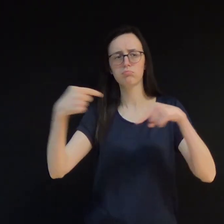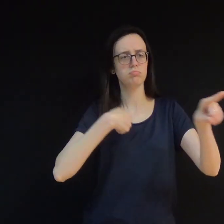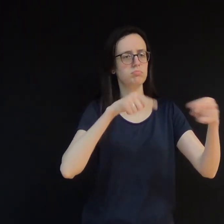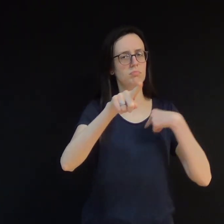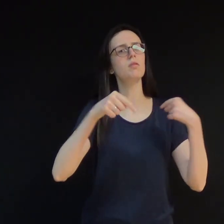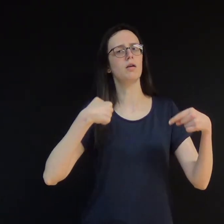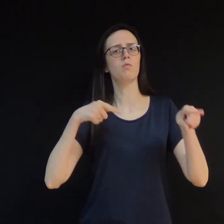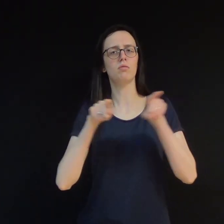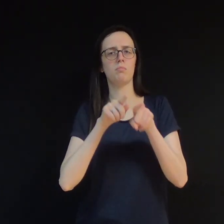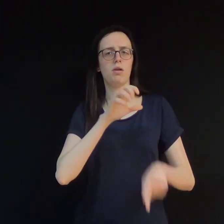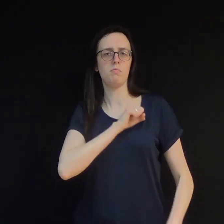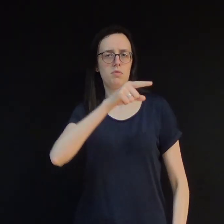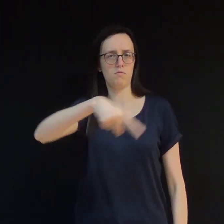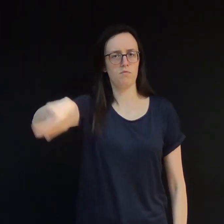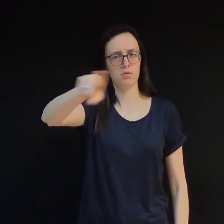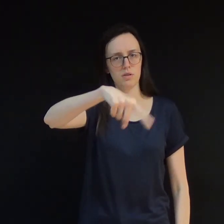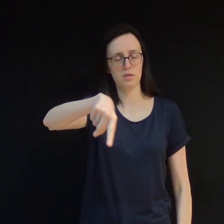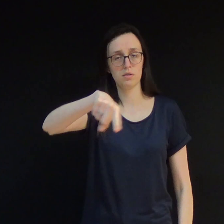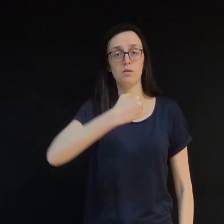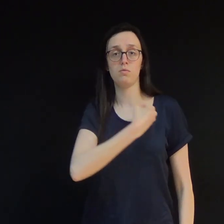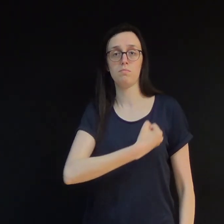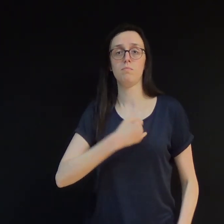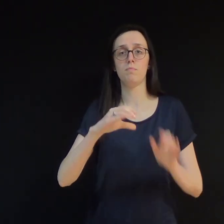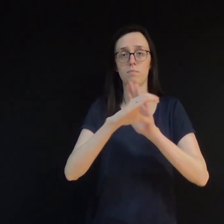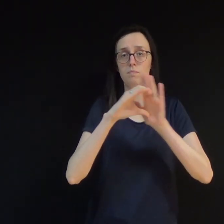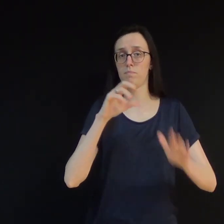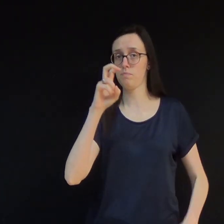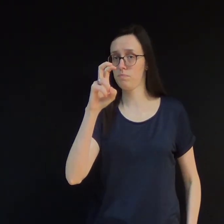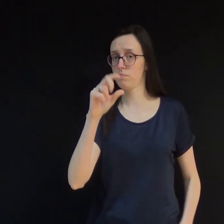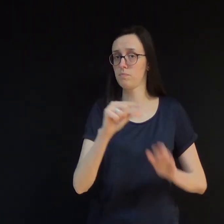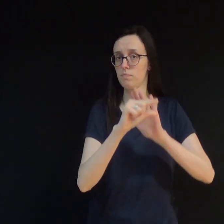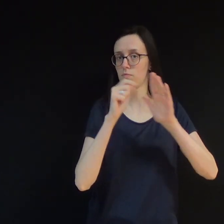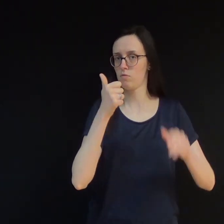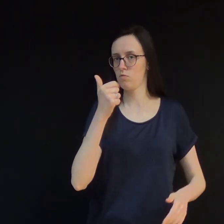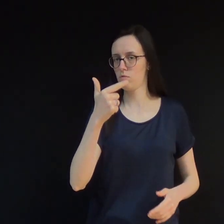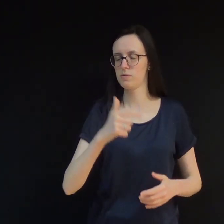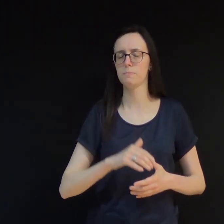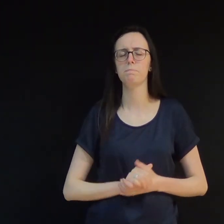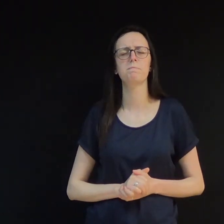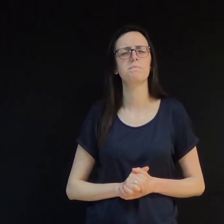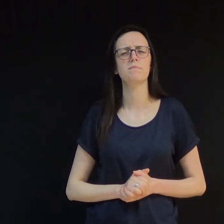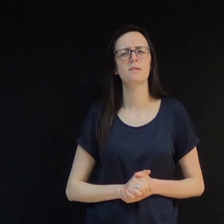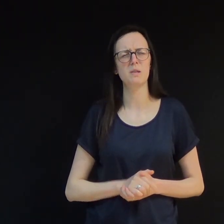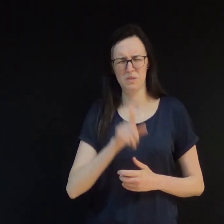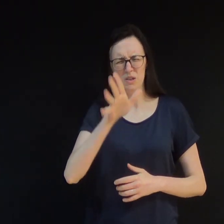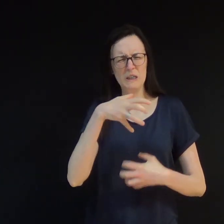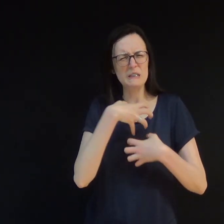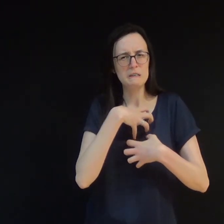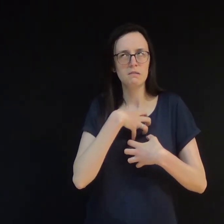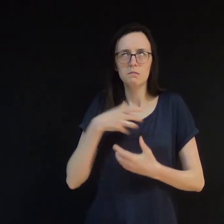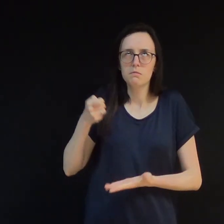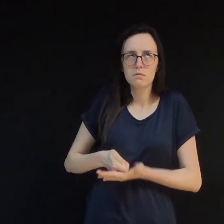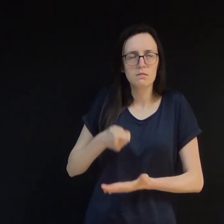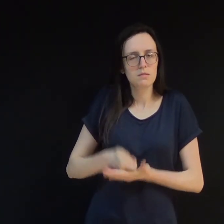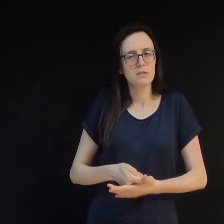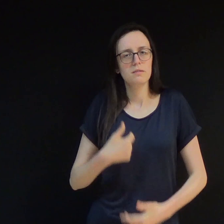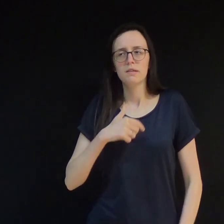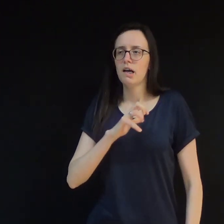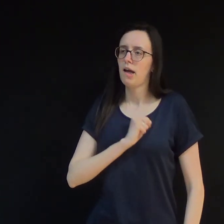eu vos amei joão 15 12 você já se sentiu obrigado a amar alguém alguma vez em sua vida você